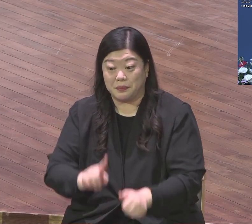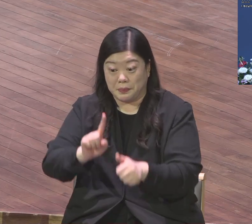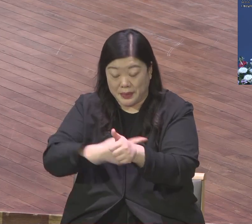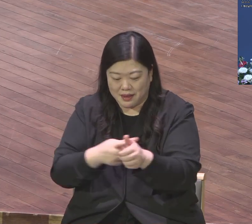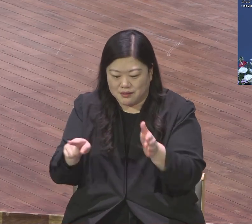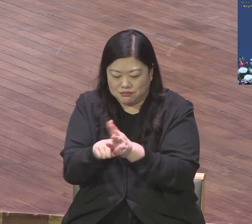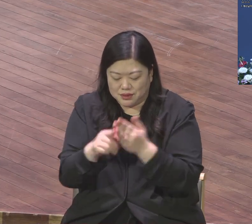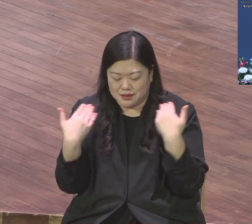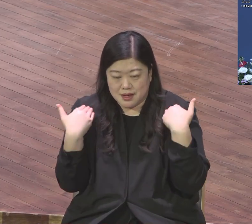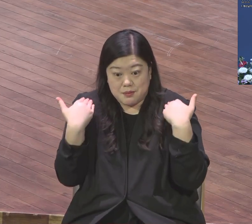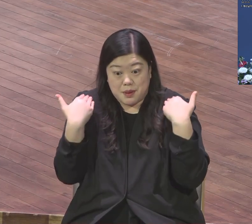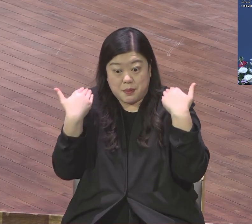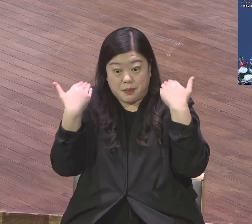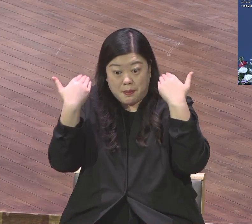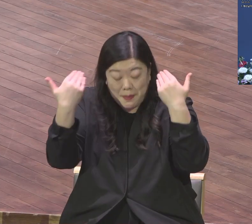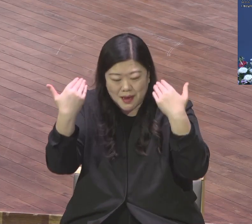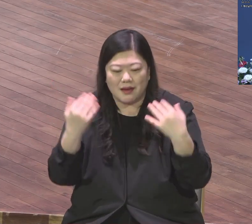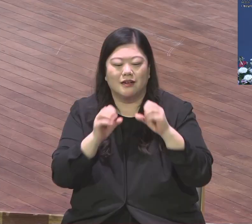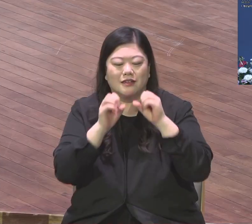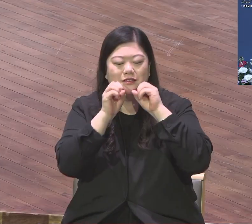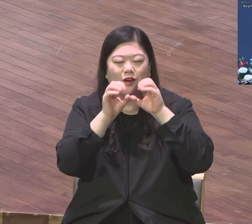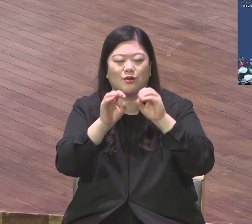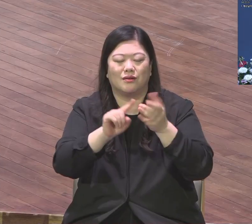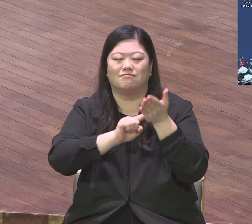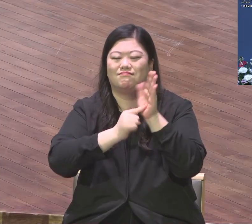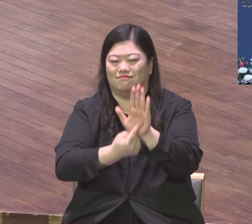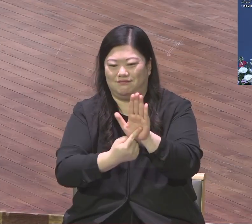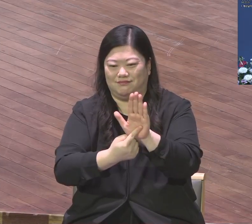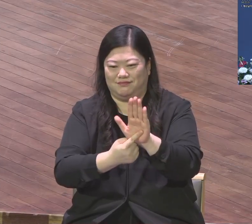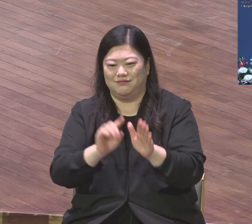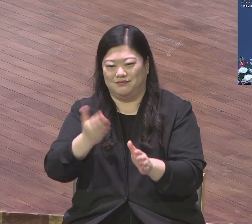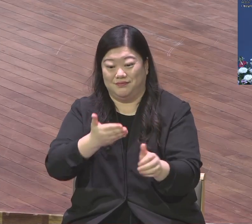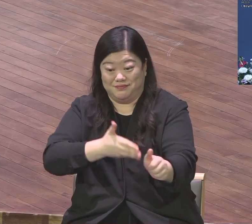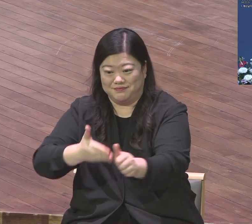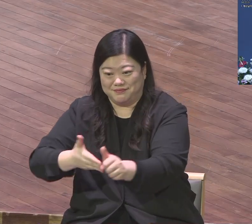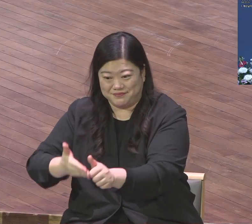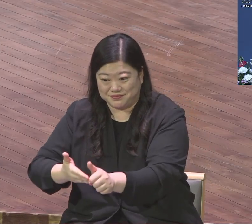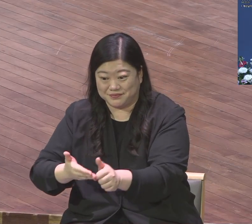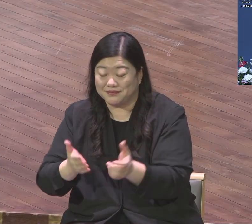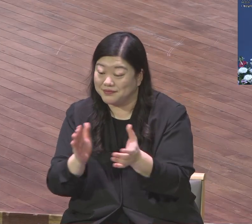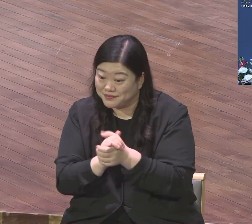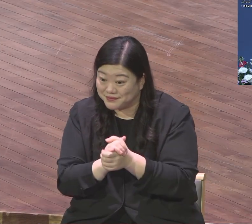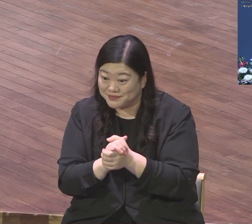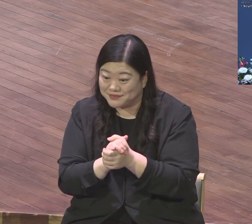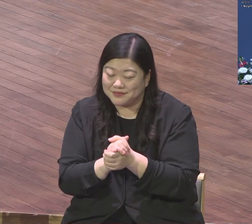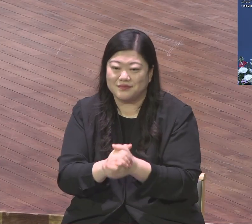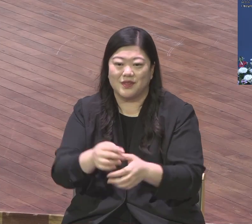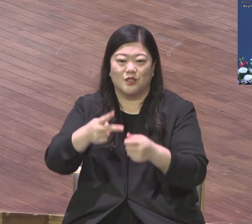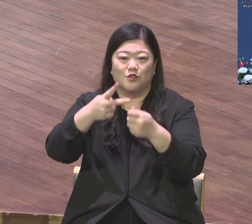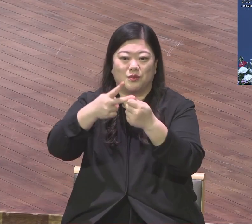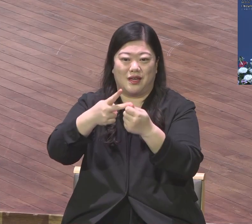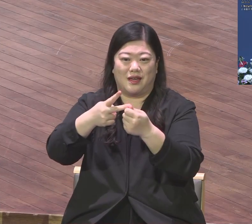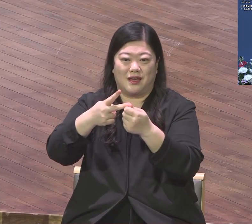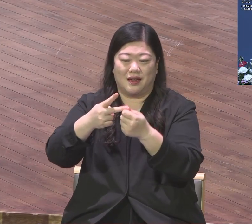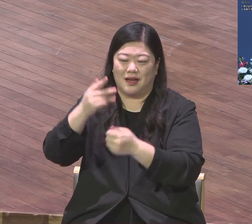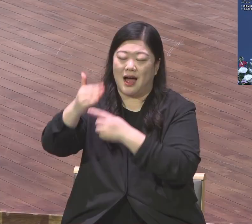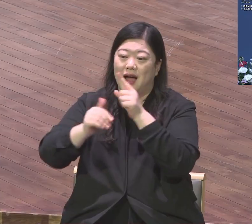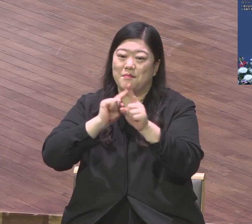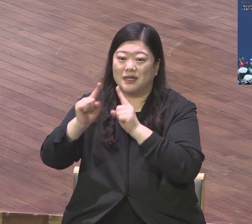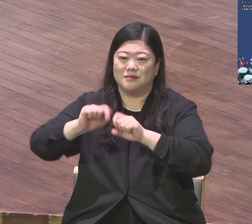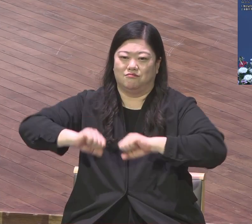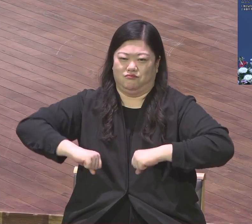성장에 증거가 있기를 주님으로 축복합니다. 두 번째로 순종이 주는 기쁨